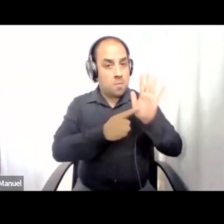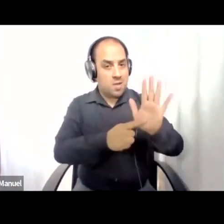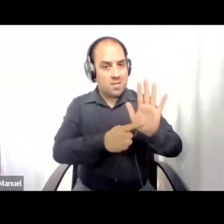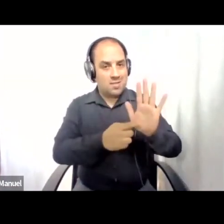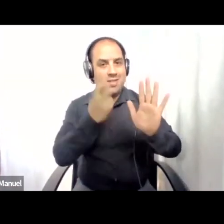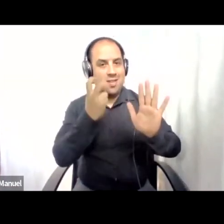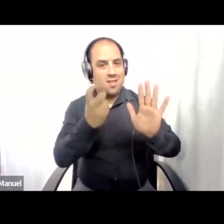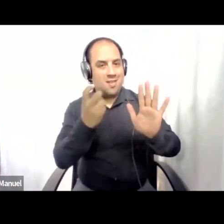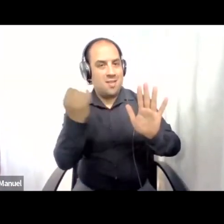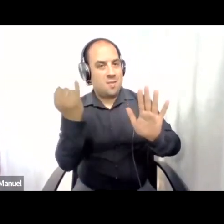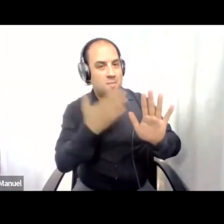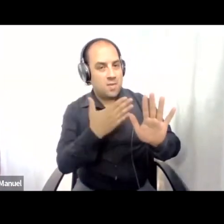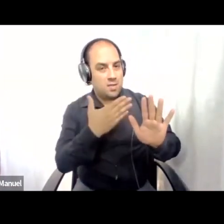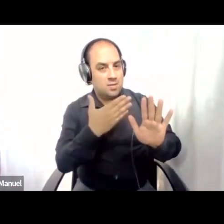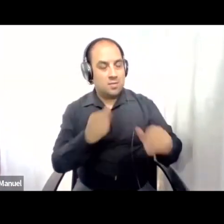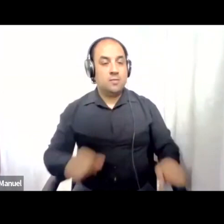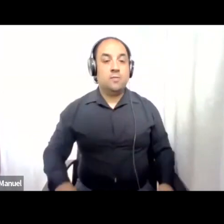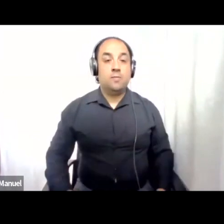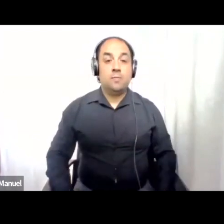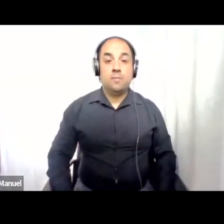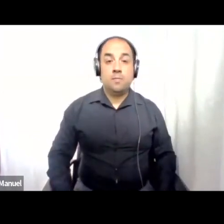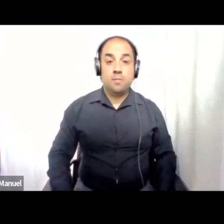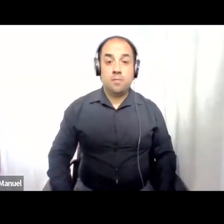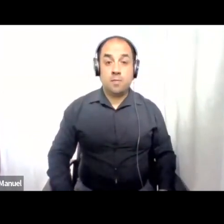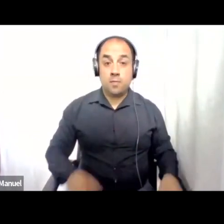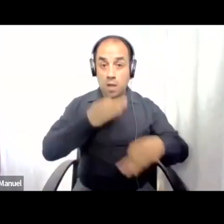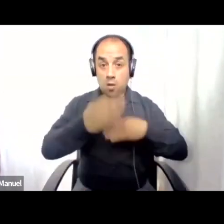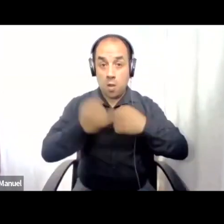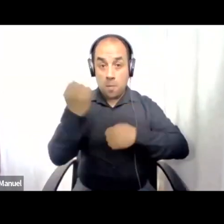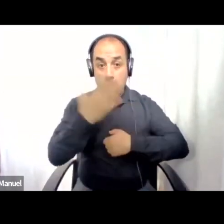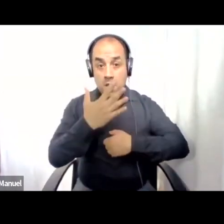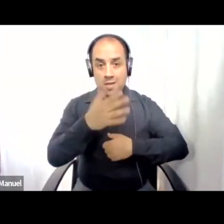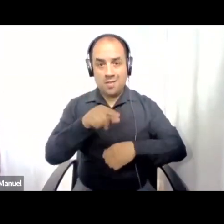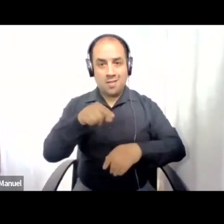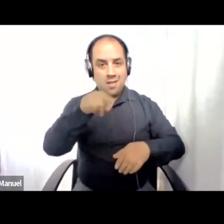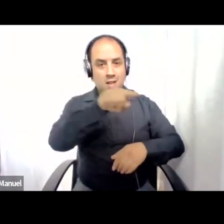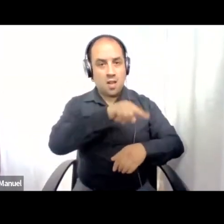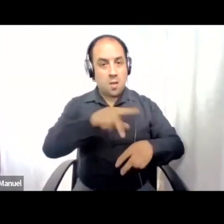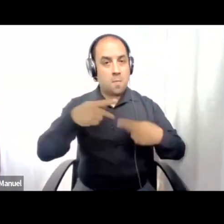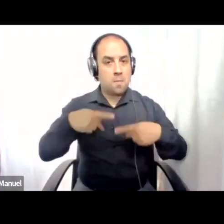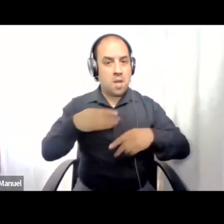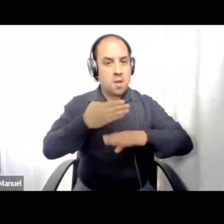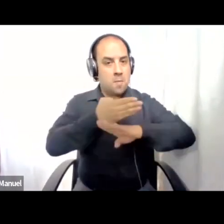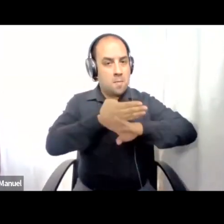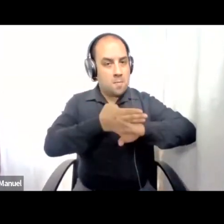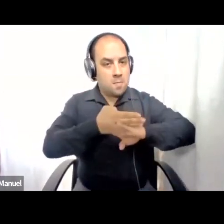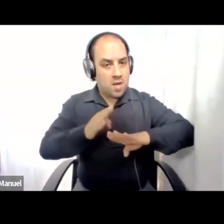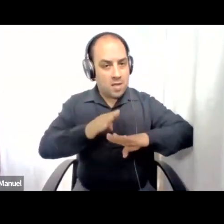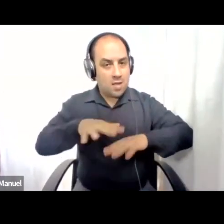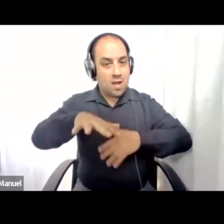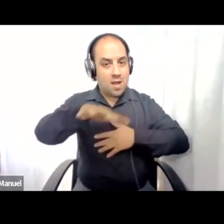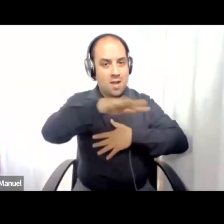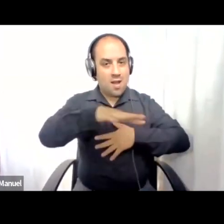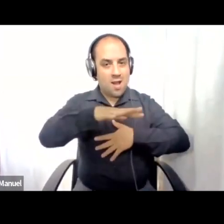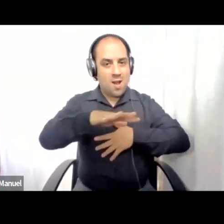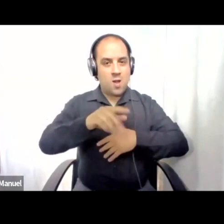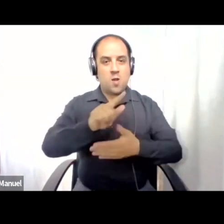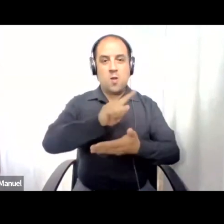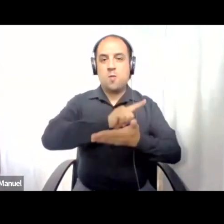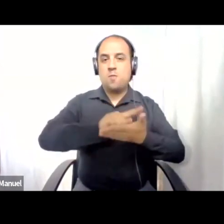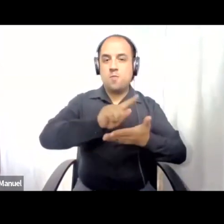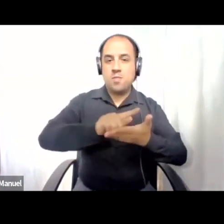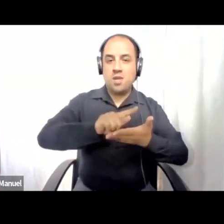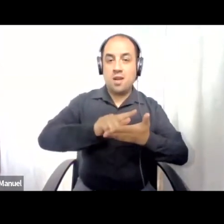¿no? Y a pesar de que todas las imágenes son de personas blancas, en ambientes muy pulcros, en algunos